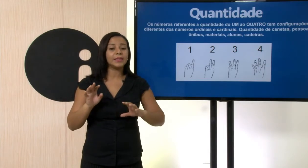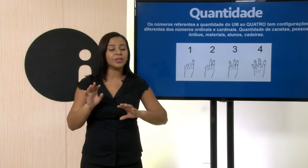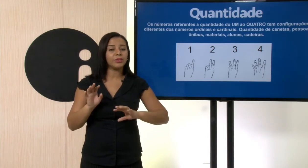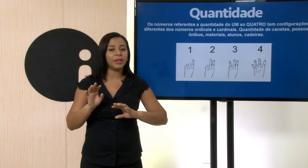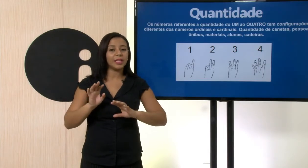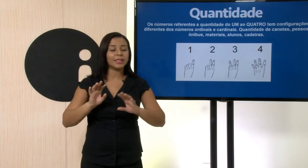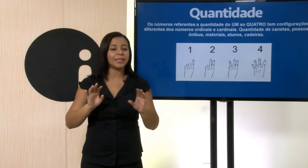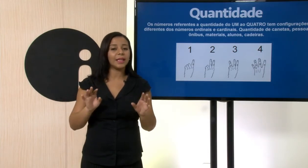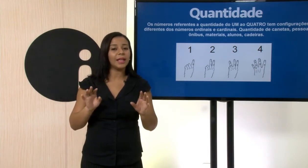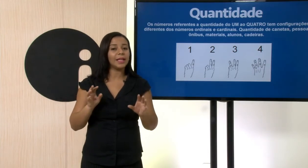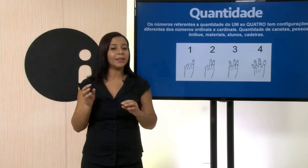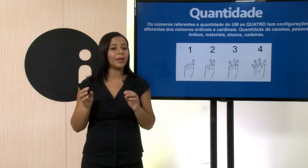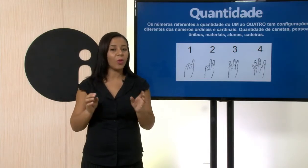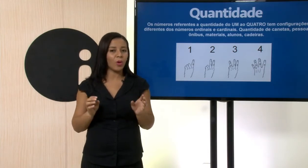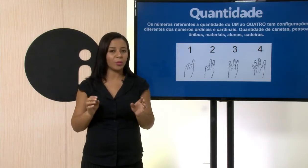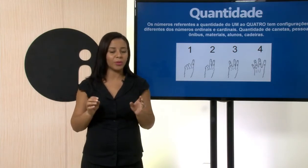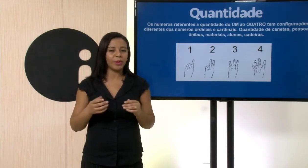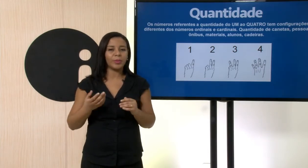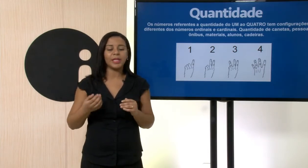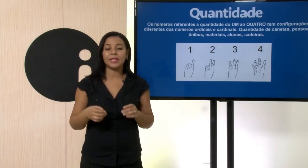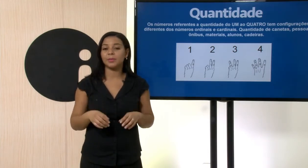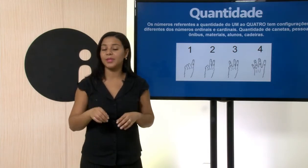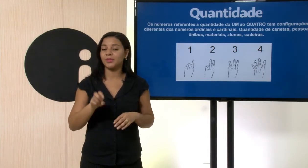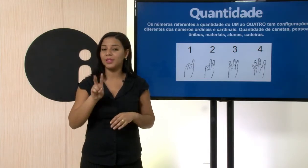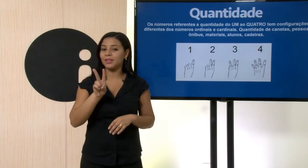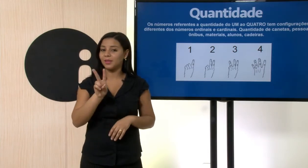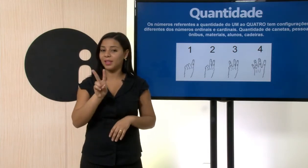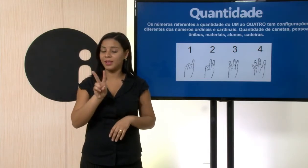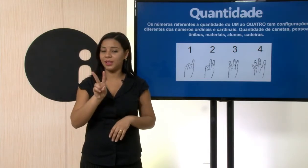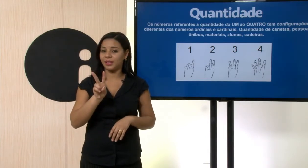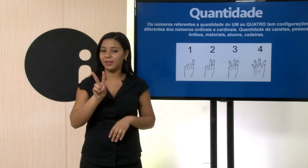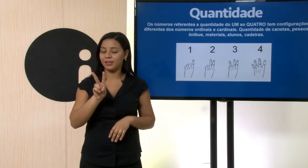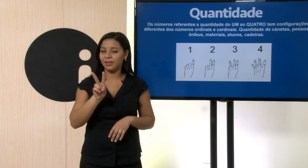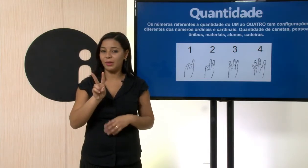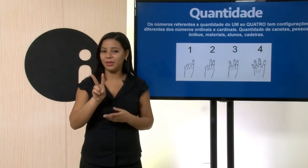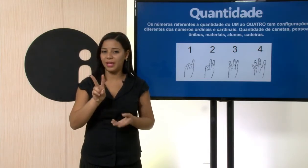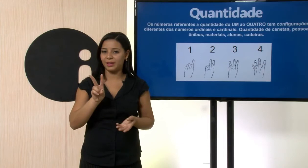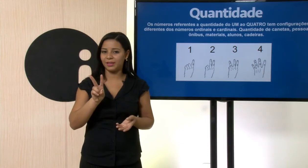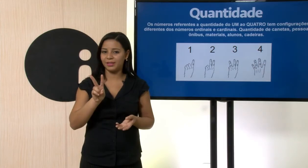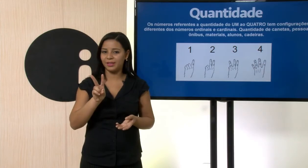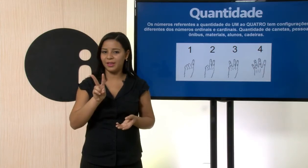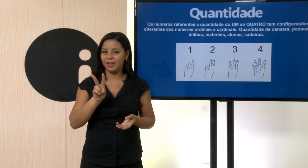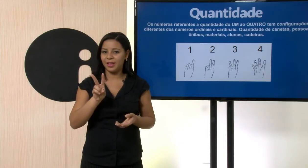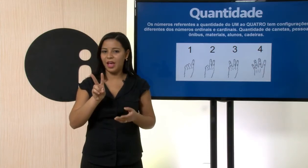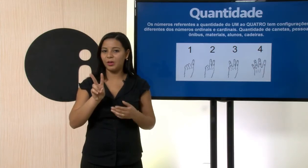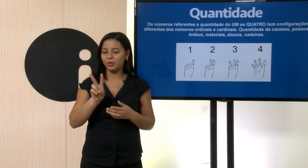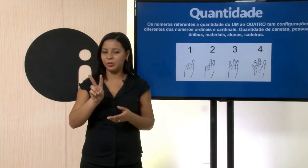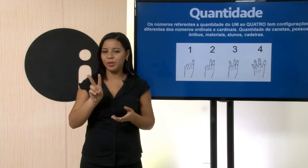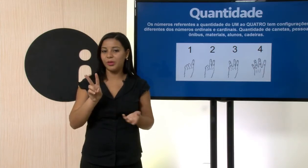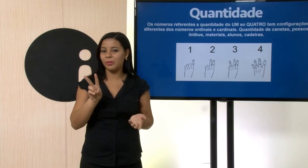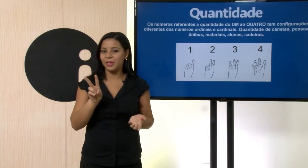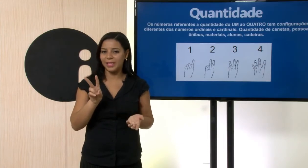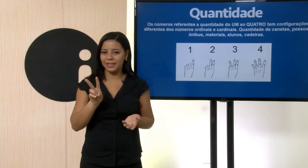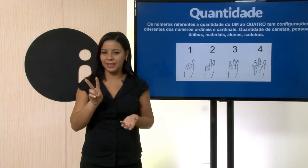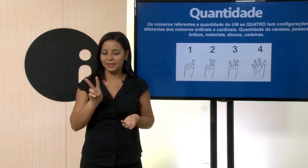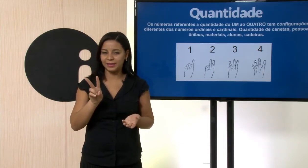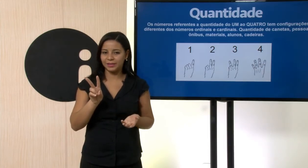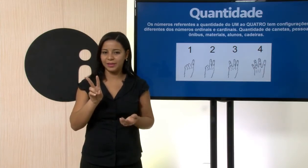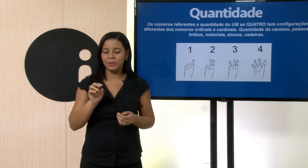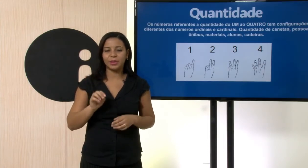se diferencia da letra como? Por exemplo, se eu fizer isso daqui, é o quê? É um número ou é uma letra? Porque